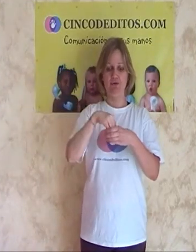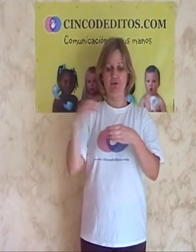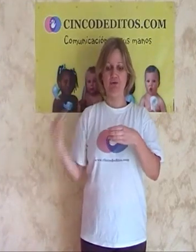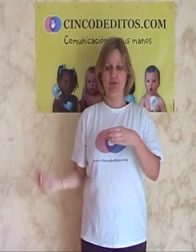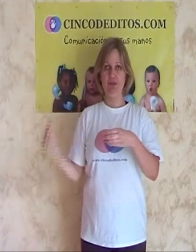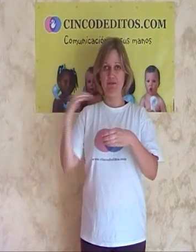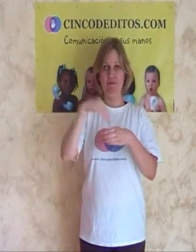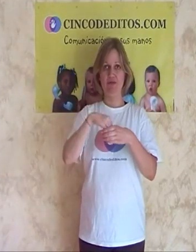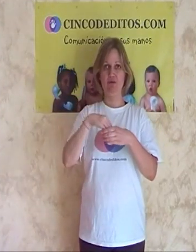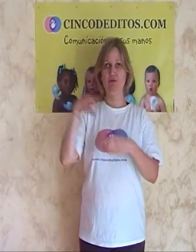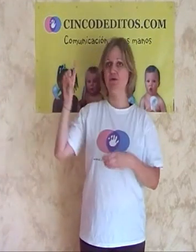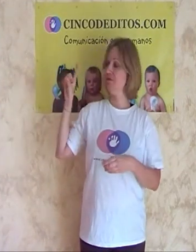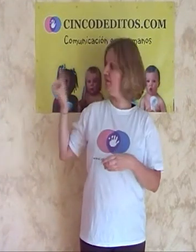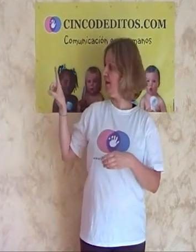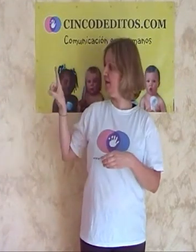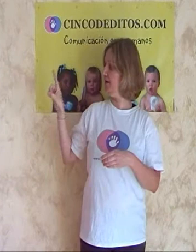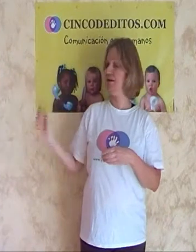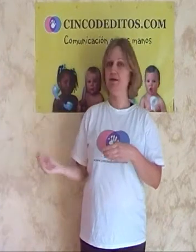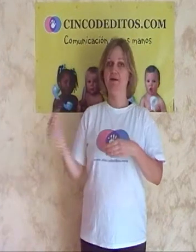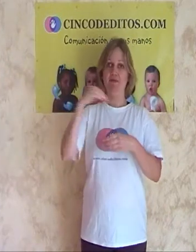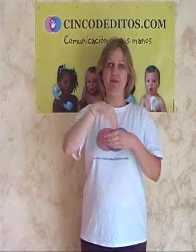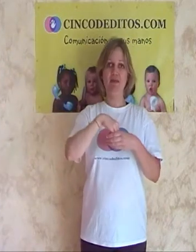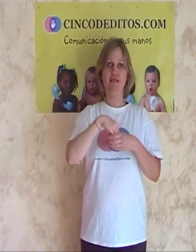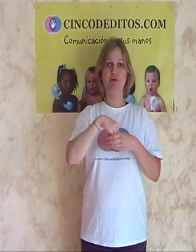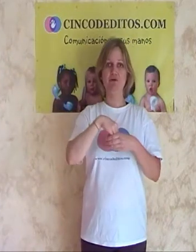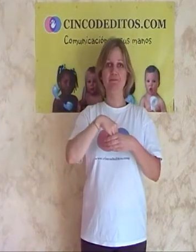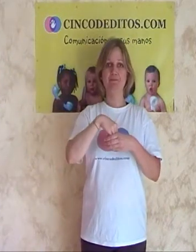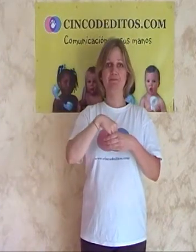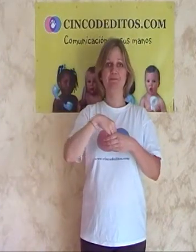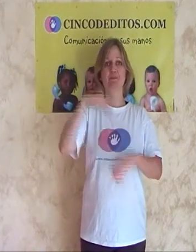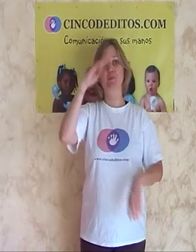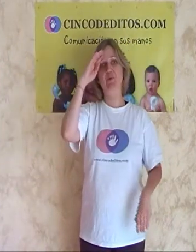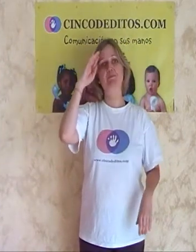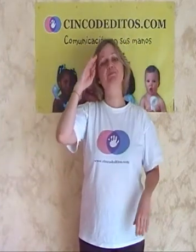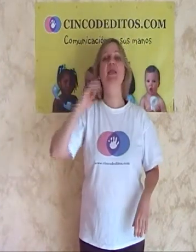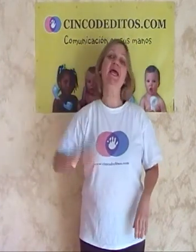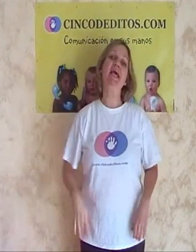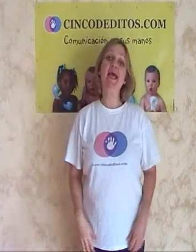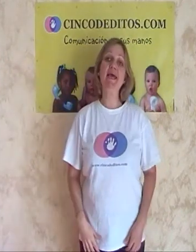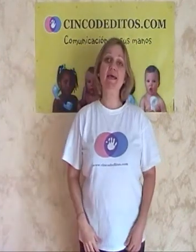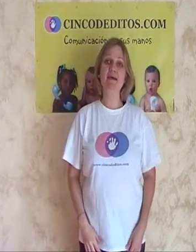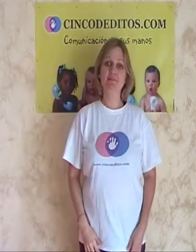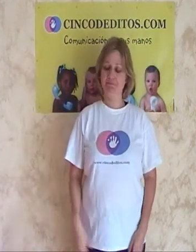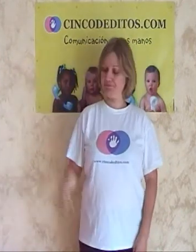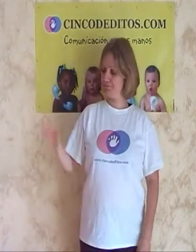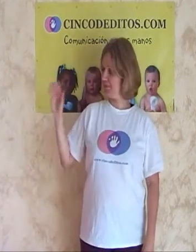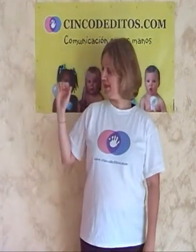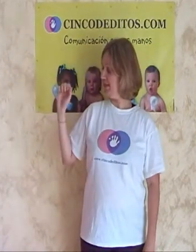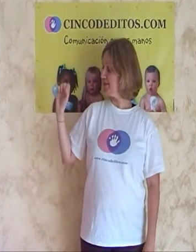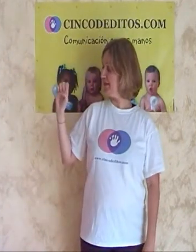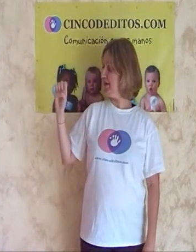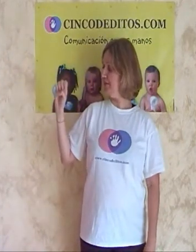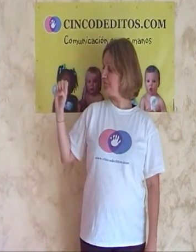dentro. Dentro. D, de dentro. Muy bien. E sería